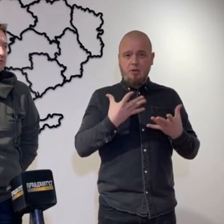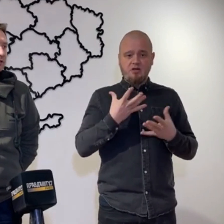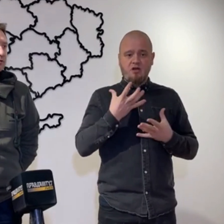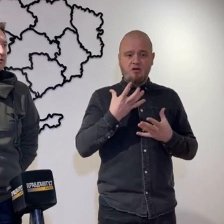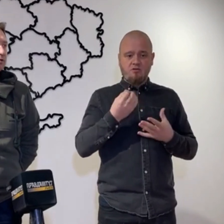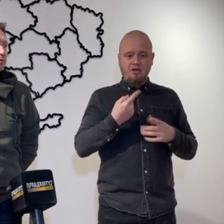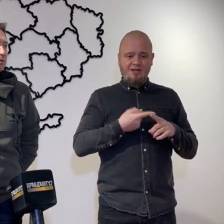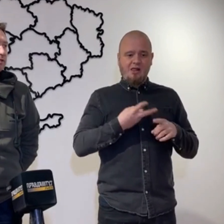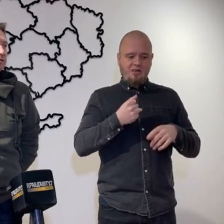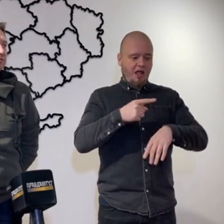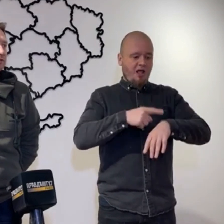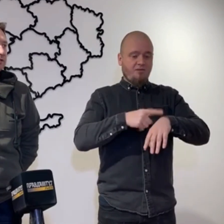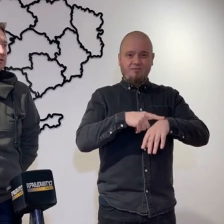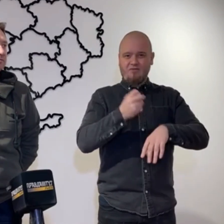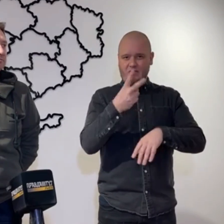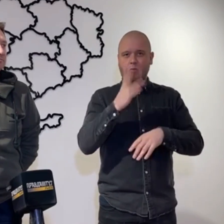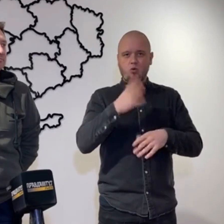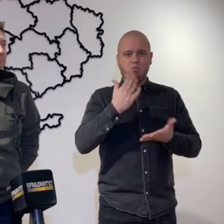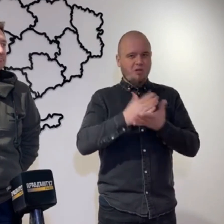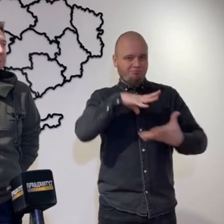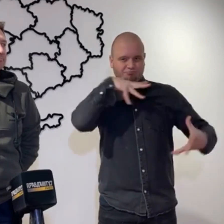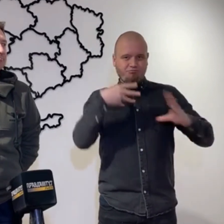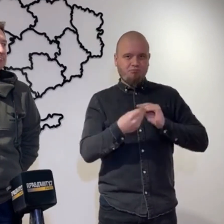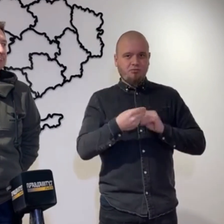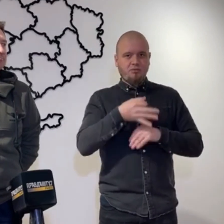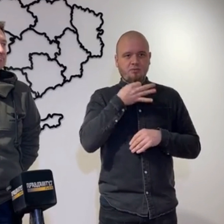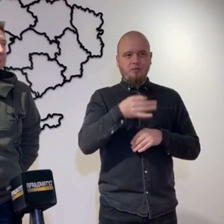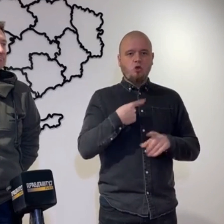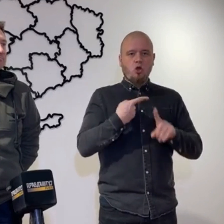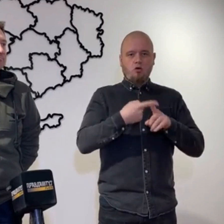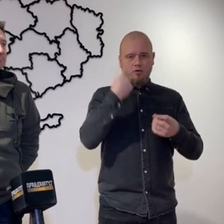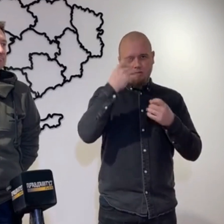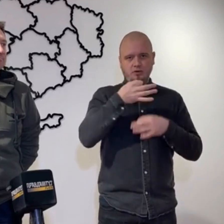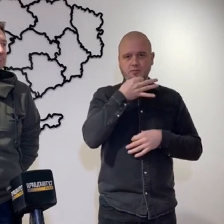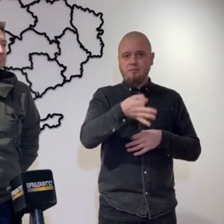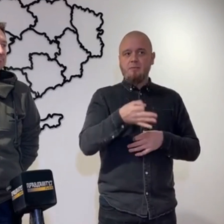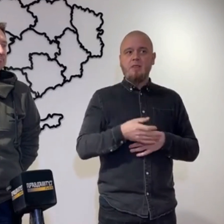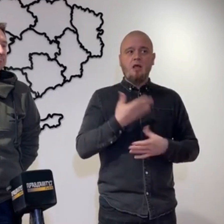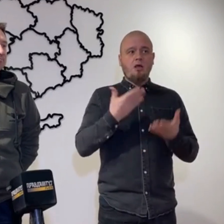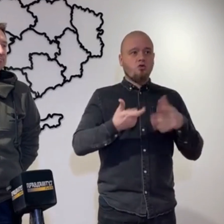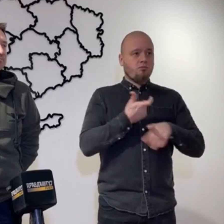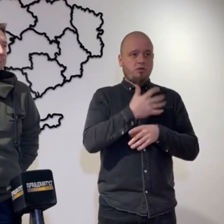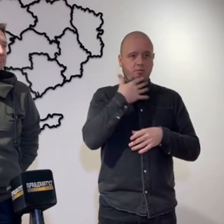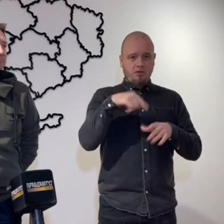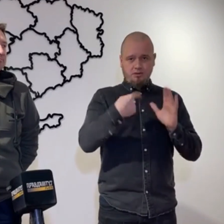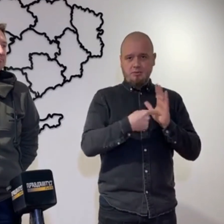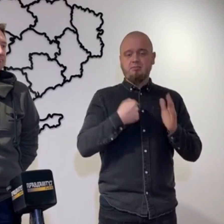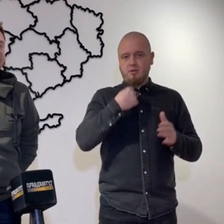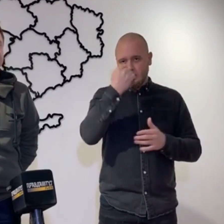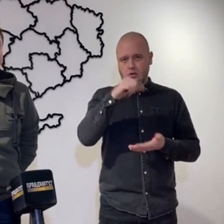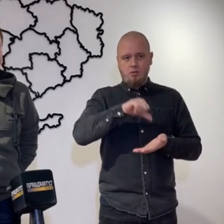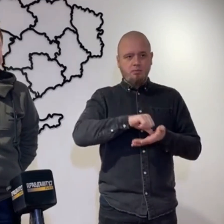що на 12 годину було звітнено. Додатково. Якщо більше немає запитань,